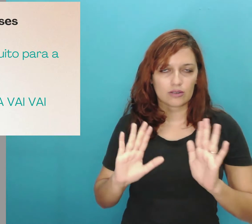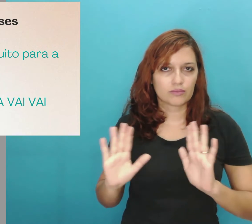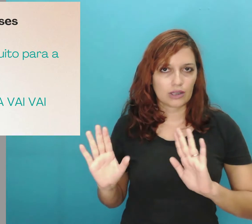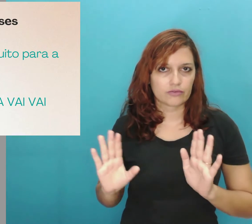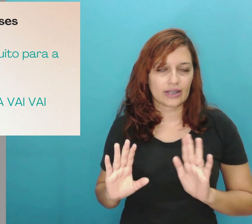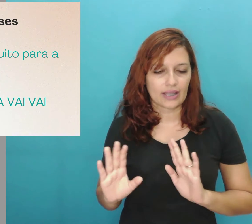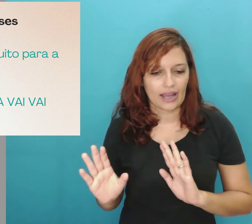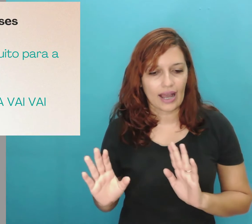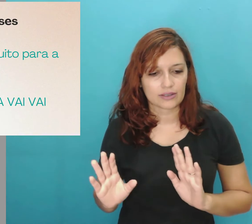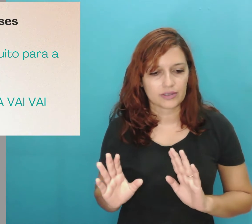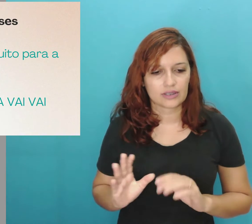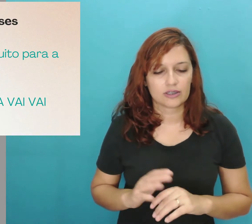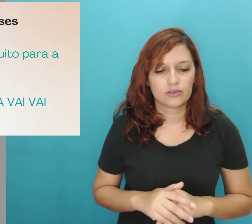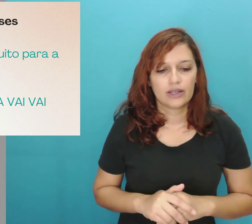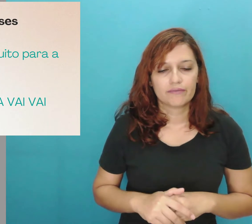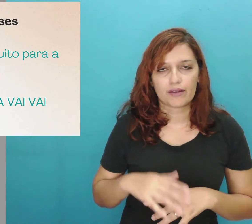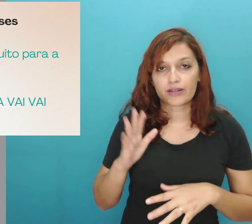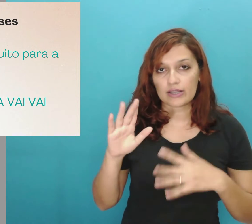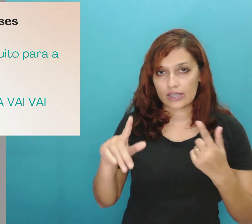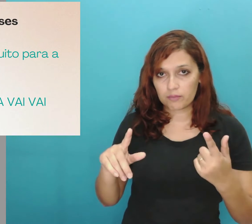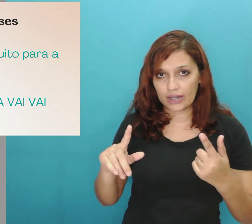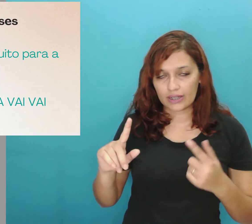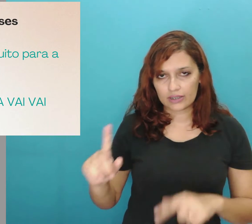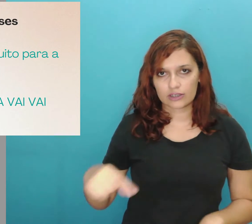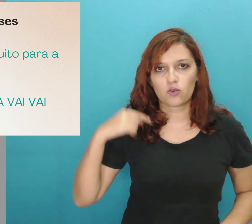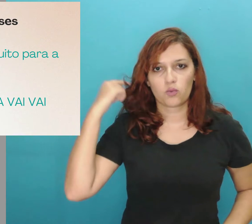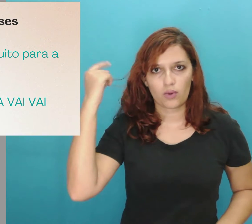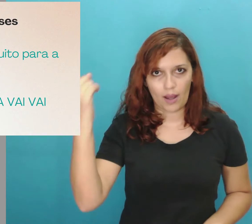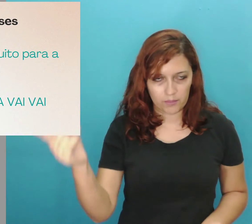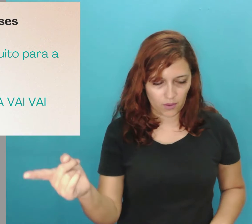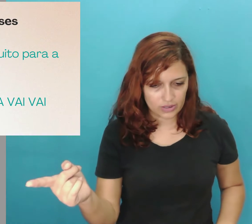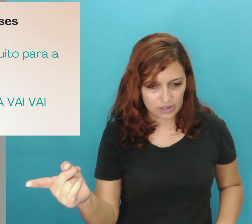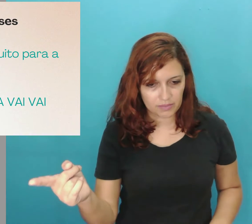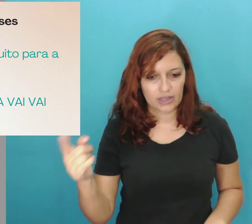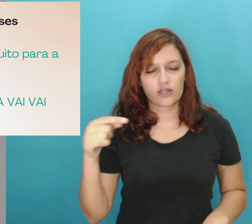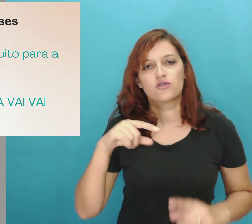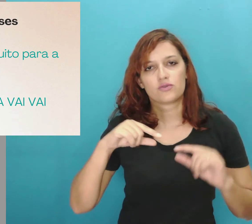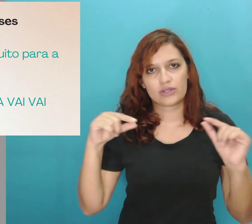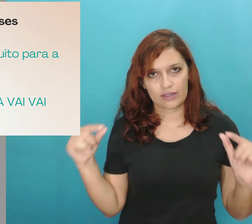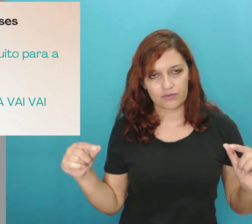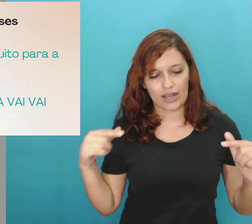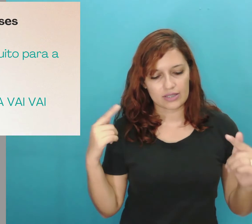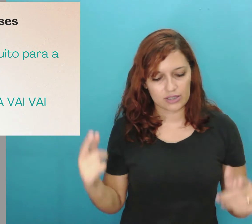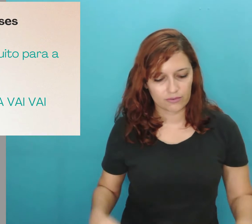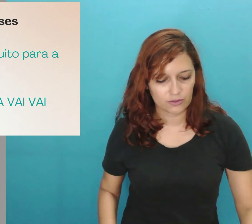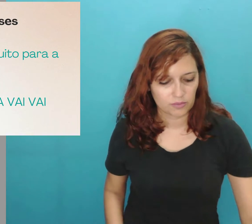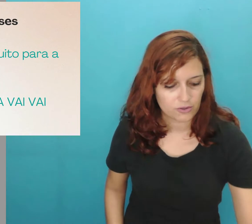não vai estar errado, entendeu? Vai ficar semelhante com a próxima estrutura de frases que eu vou te mostrar.